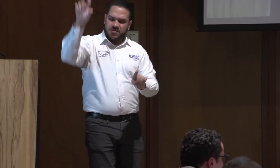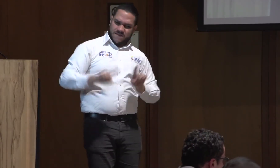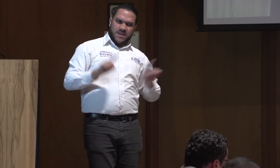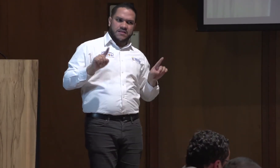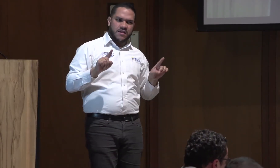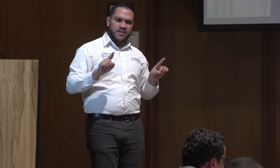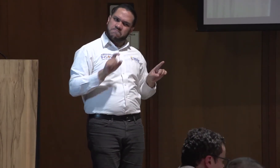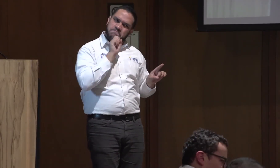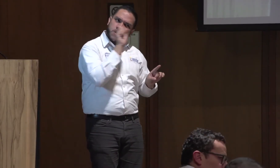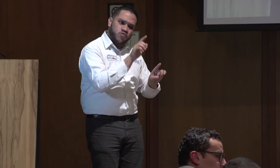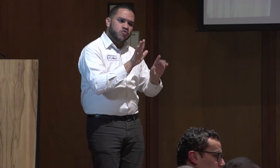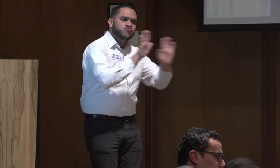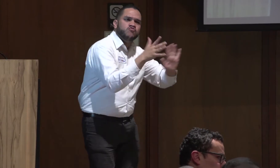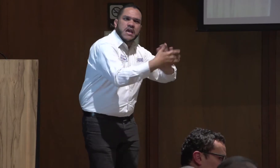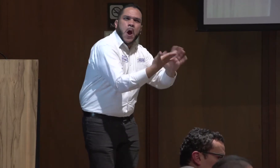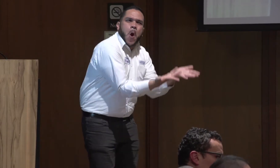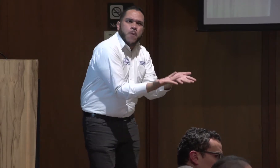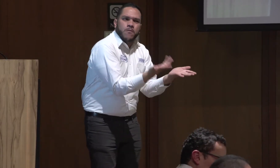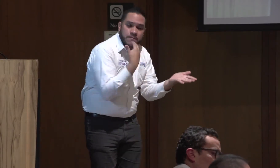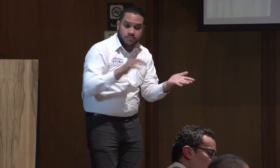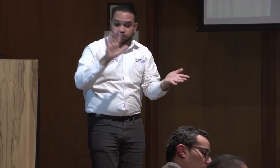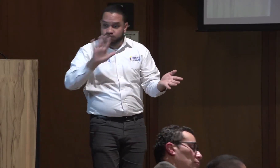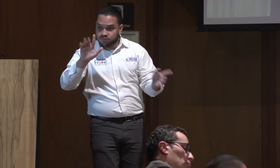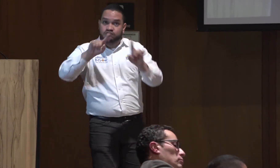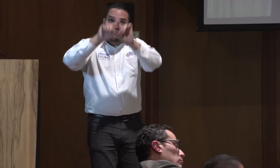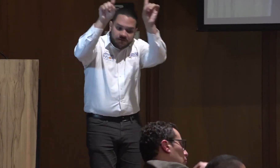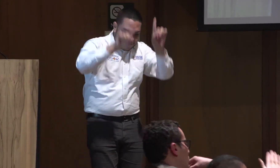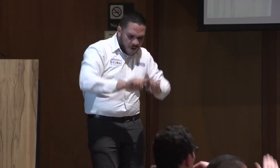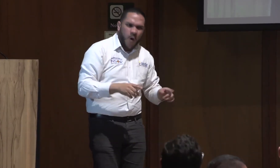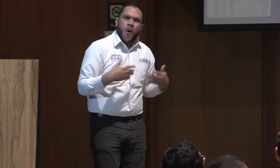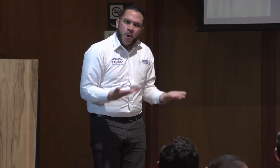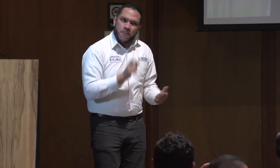diferentes según la región donde se esté? Gracias.